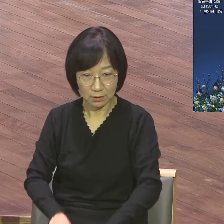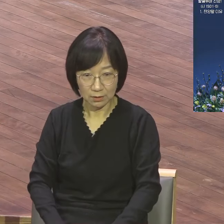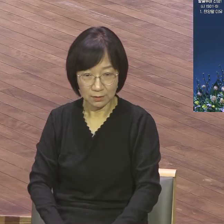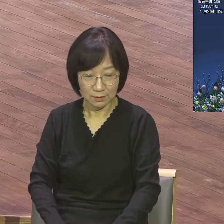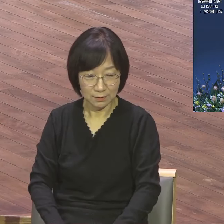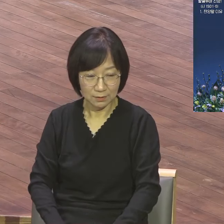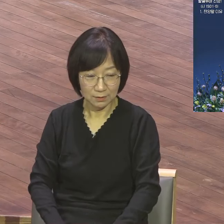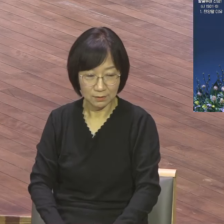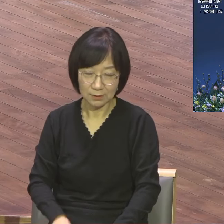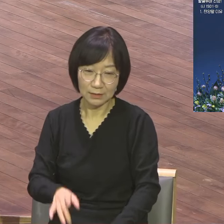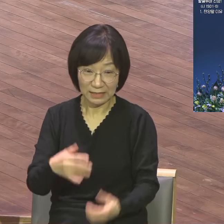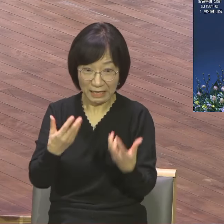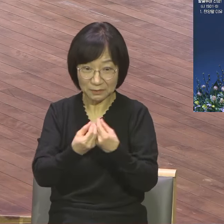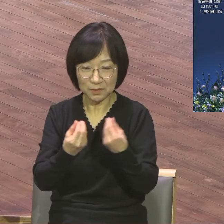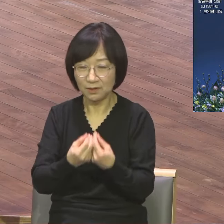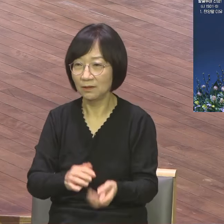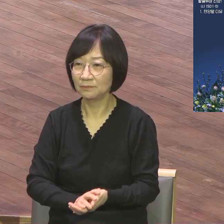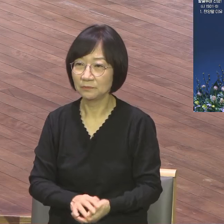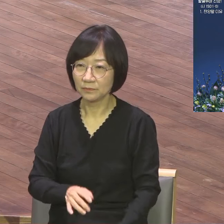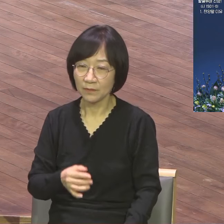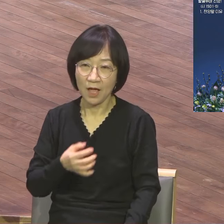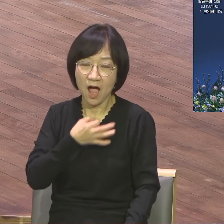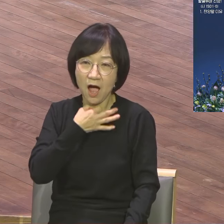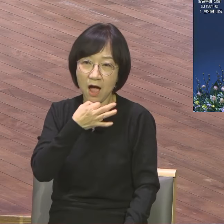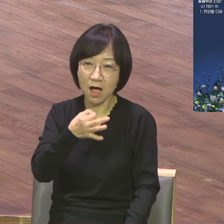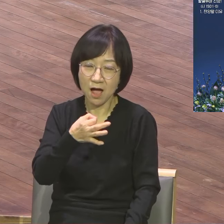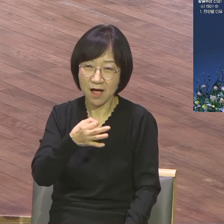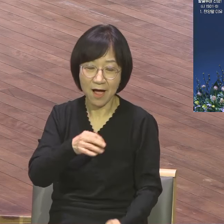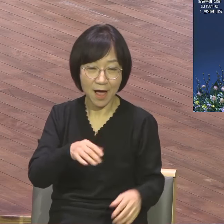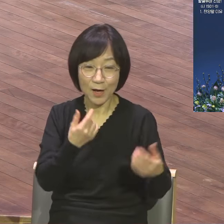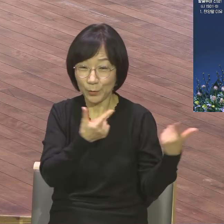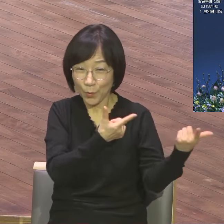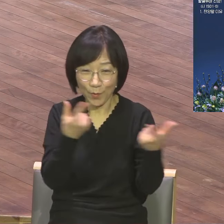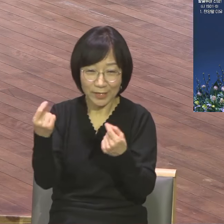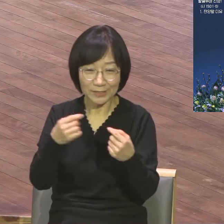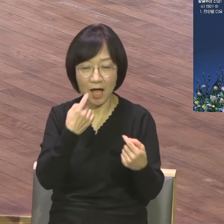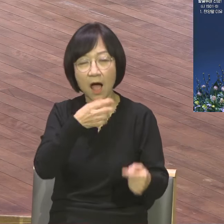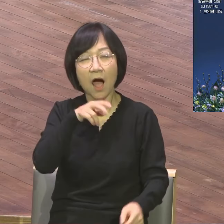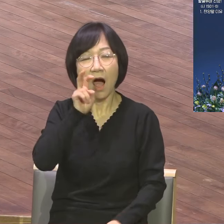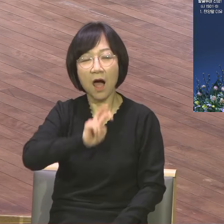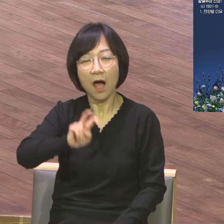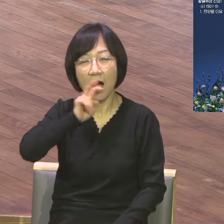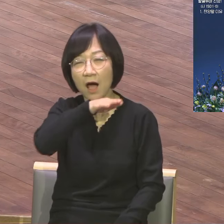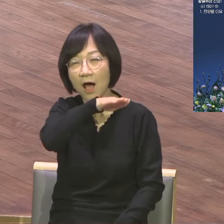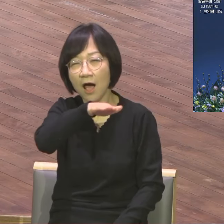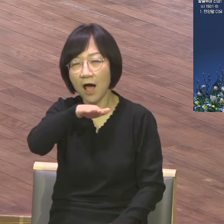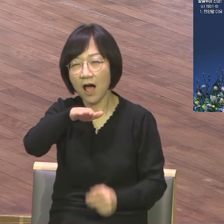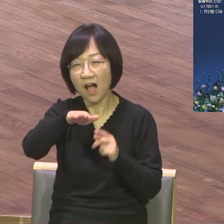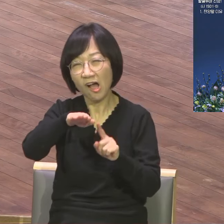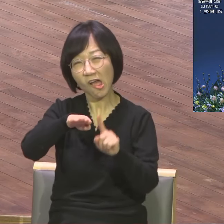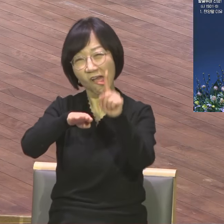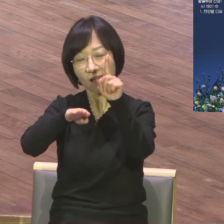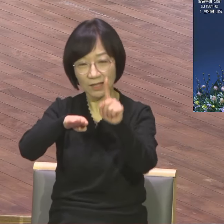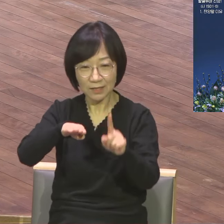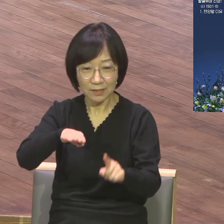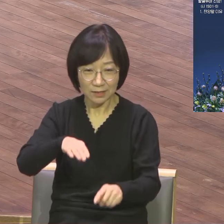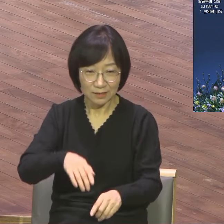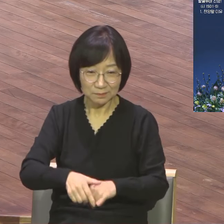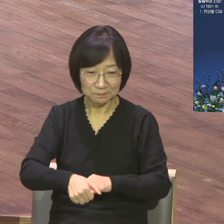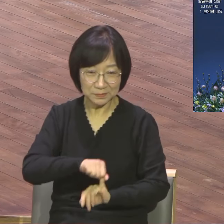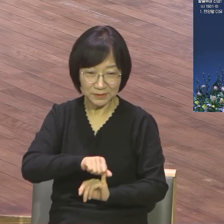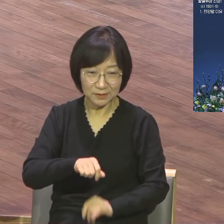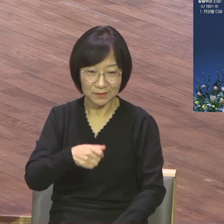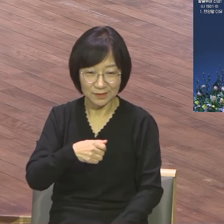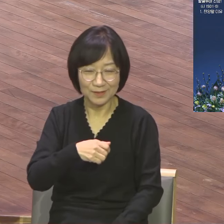도 한데 이러면 또 엄치거든. 도 도레미파 솔라시 곡이 안 맞아. 그 왜냐 찬양을